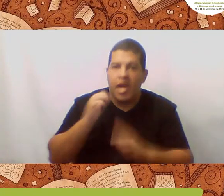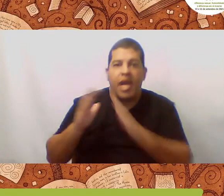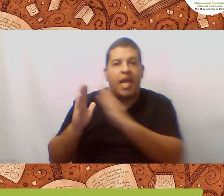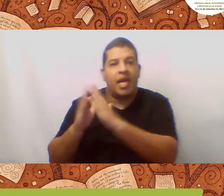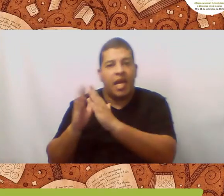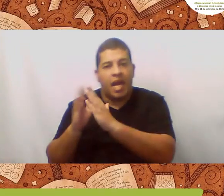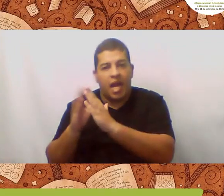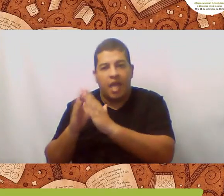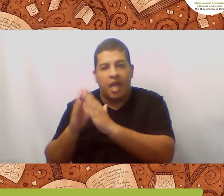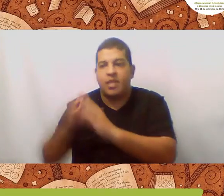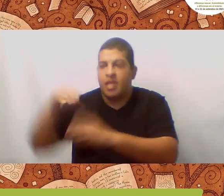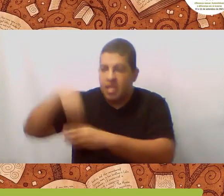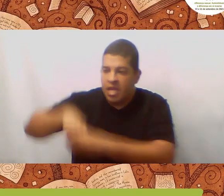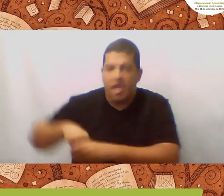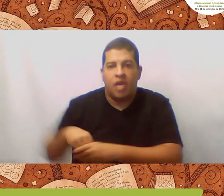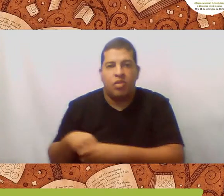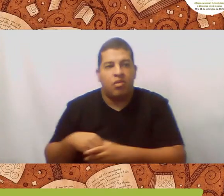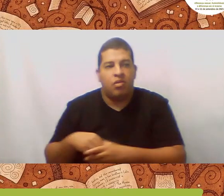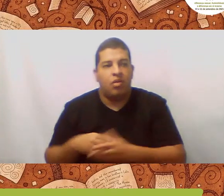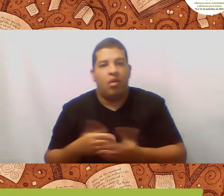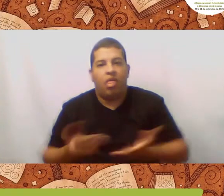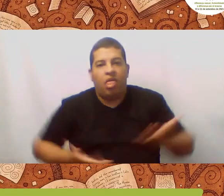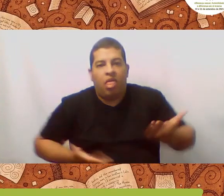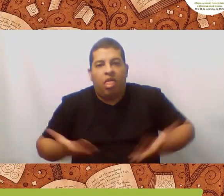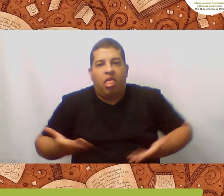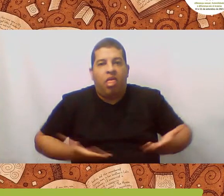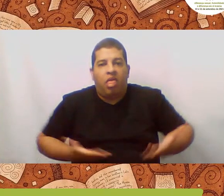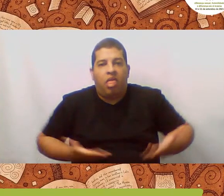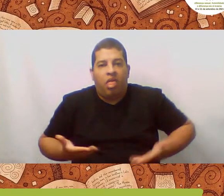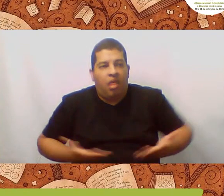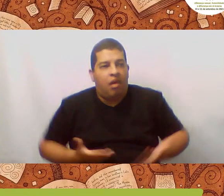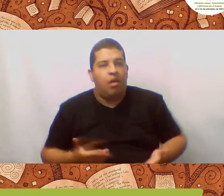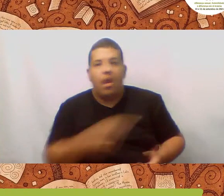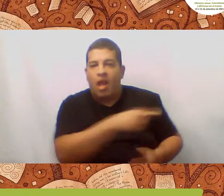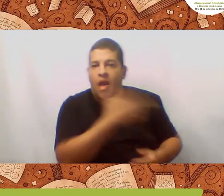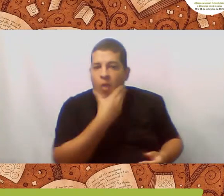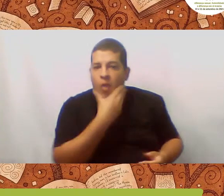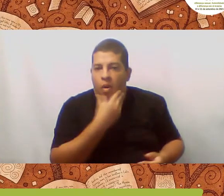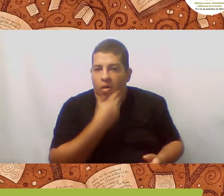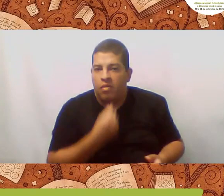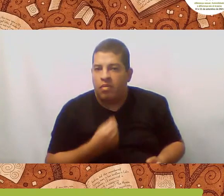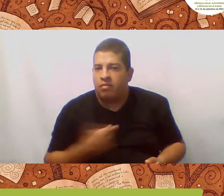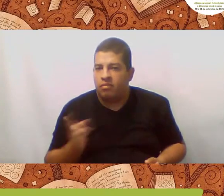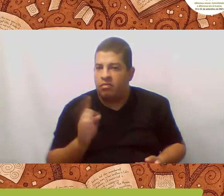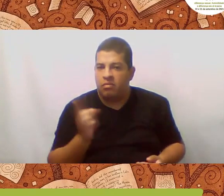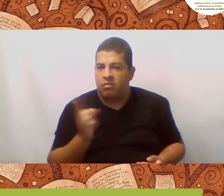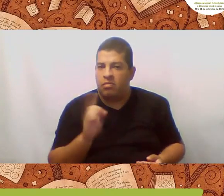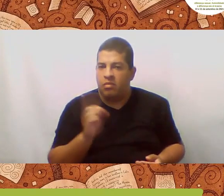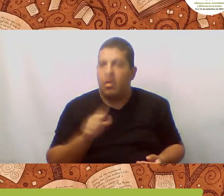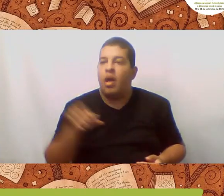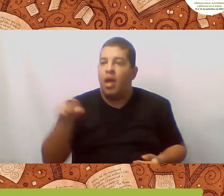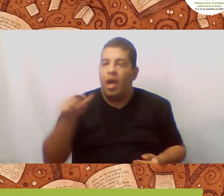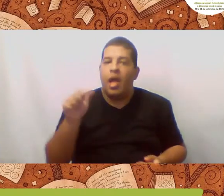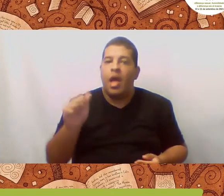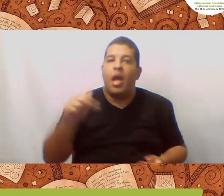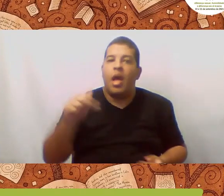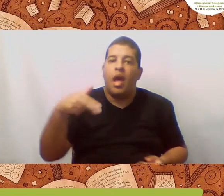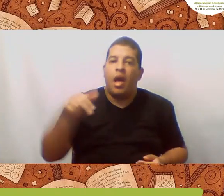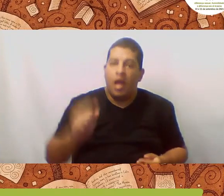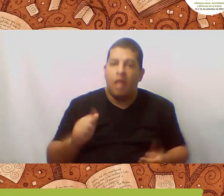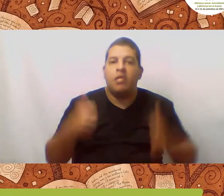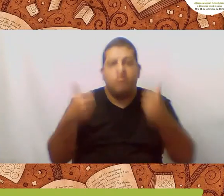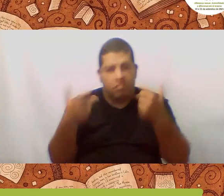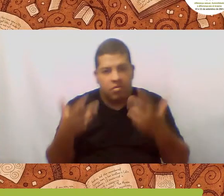em relação aos homens. Né? E ela fala de que isso está se passando no mundo todo, mas ela chama